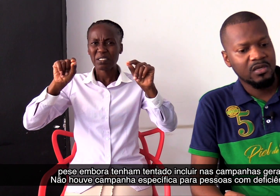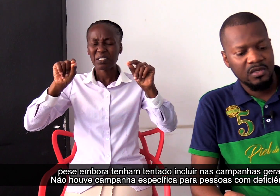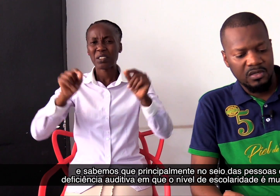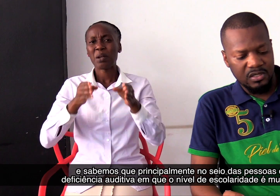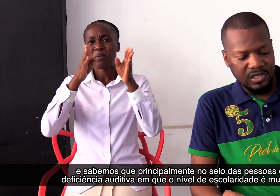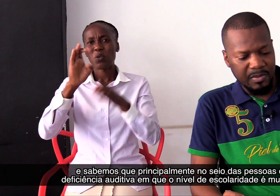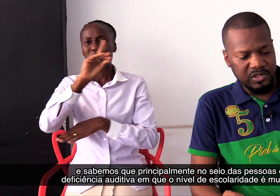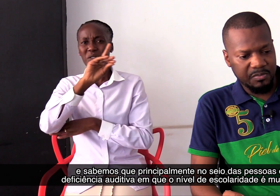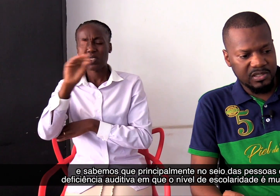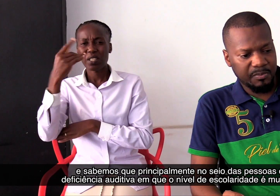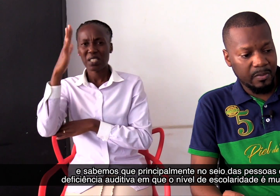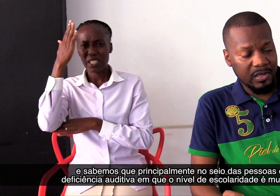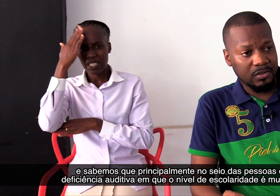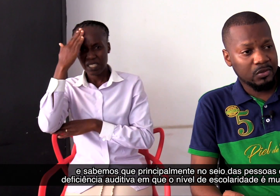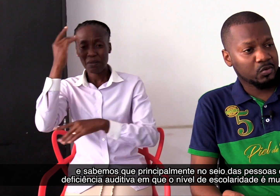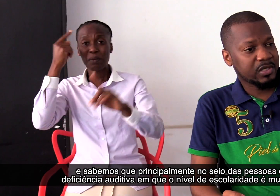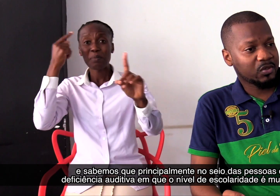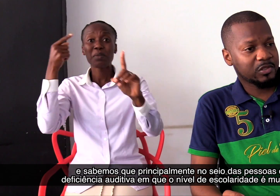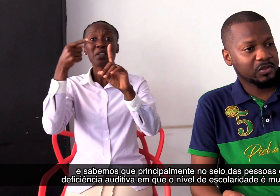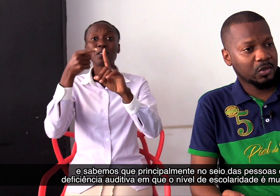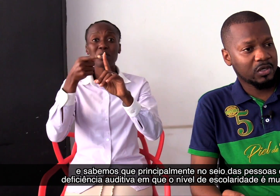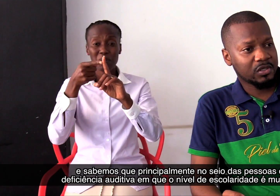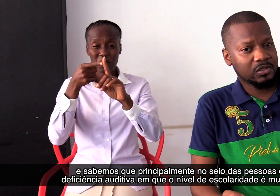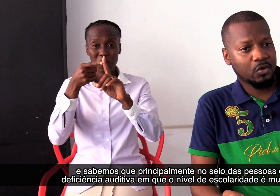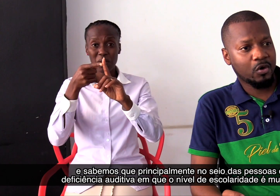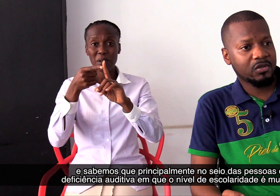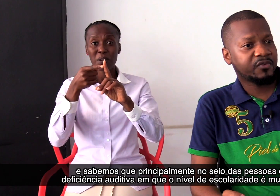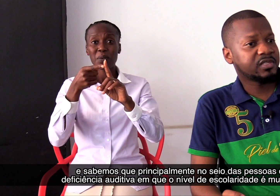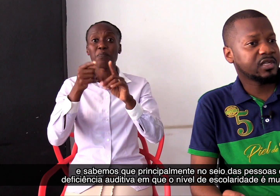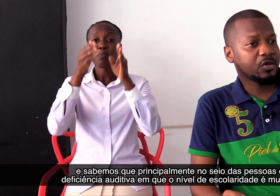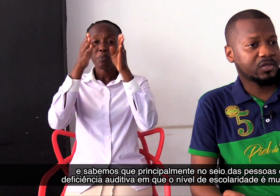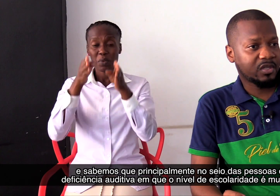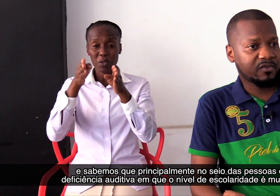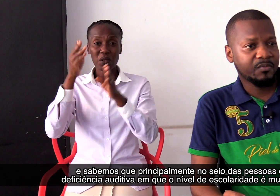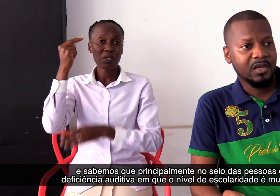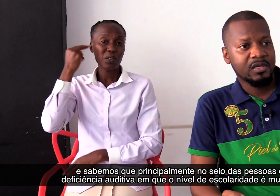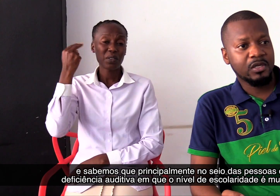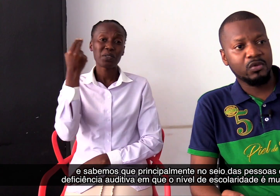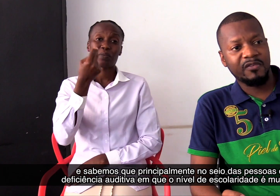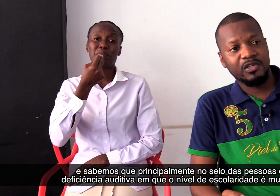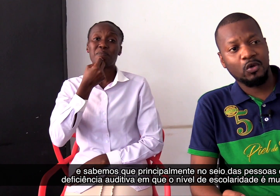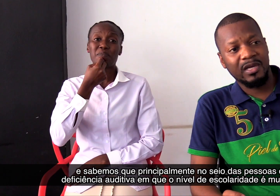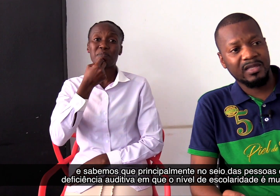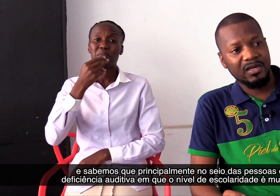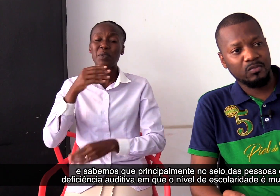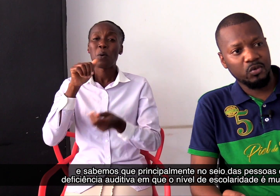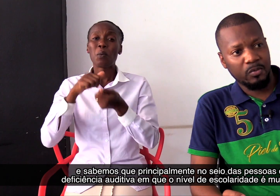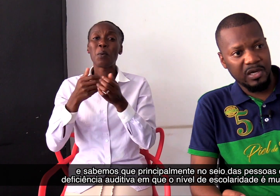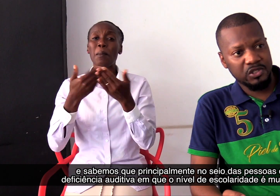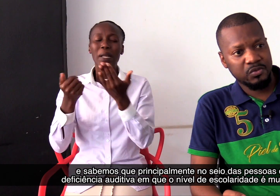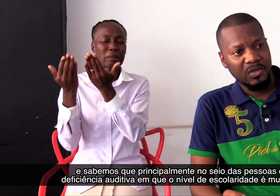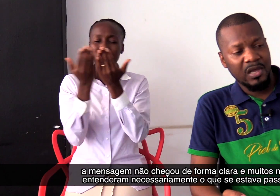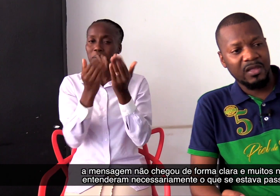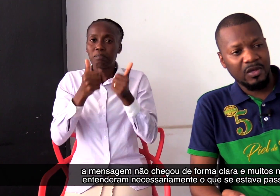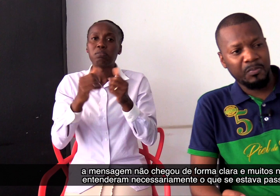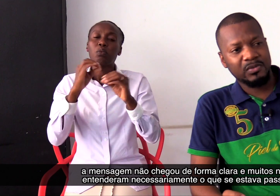deficiência. E sabemos que principalmente no seio das pessoas com deficiência auditiva, sendo o nível de escolaridade muito